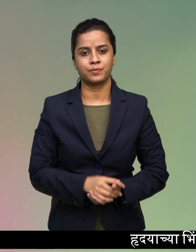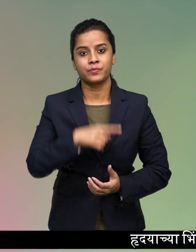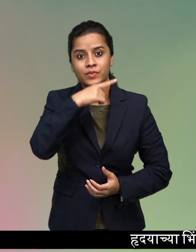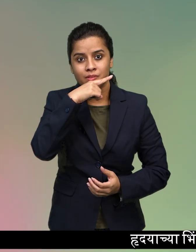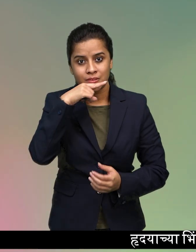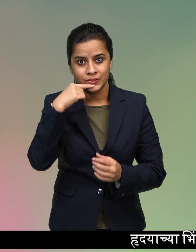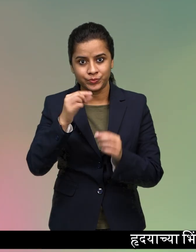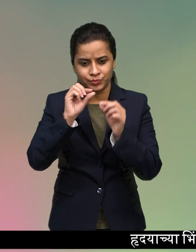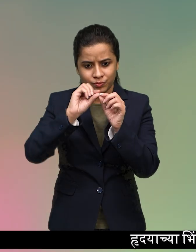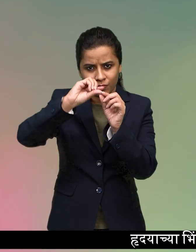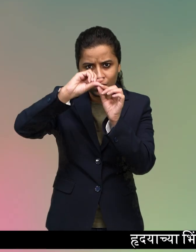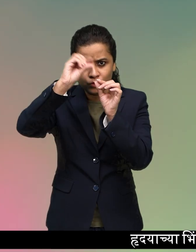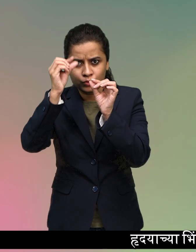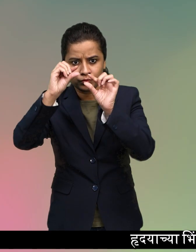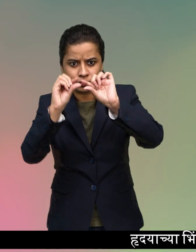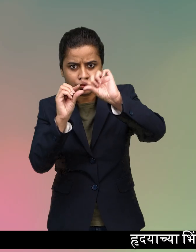हृदयाच्या भिंतींमध्ये असणाऱ्या रक्तवाहिन्या